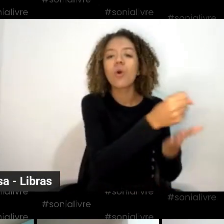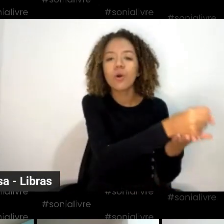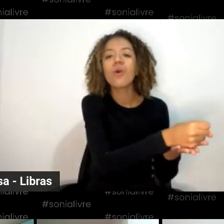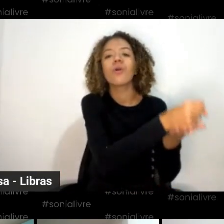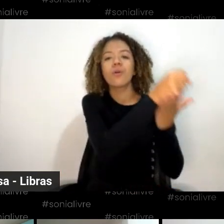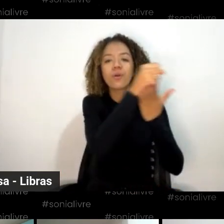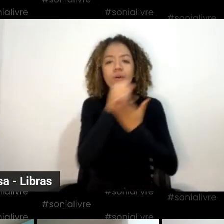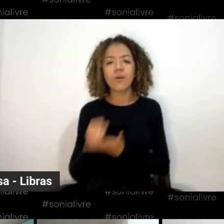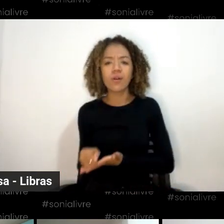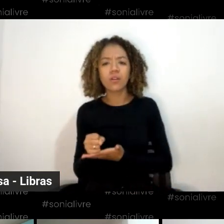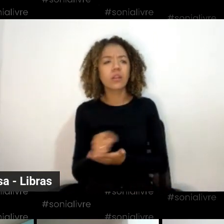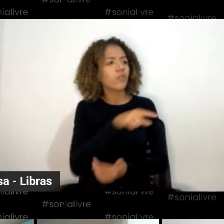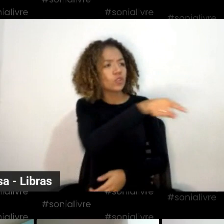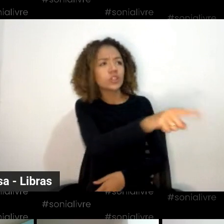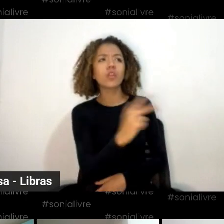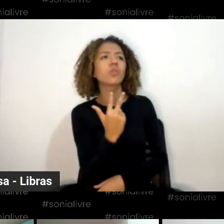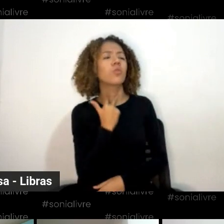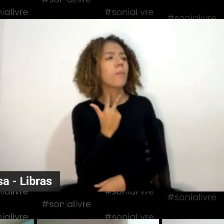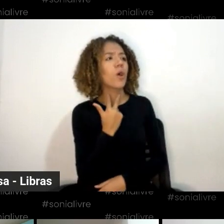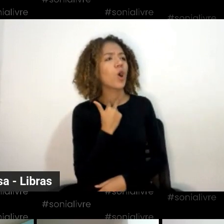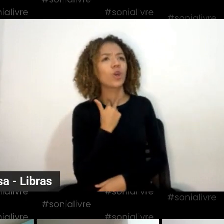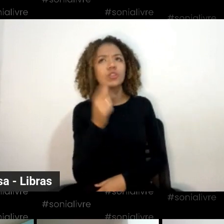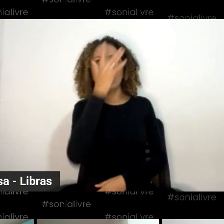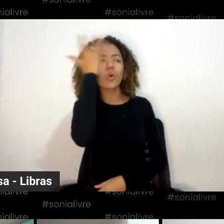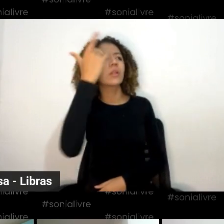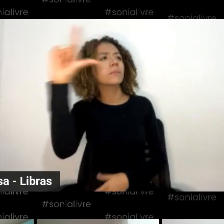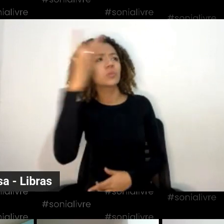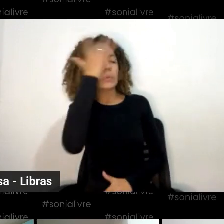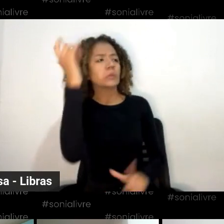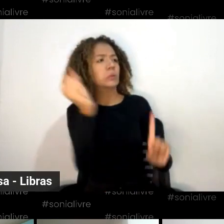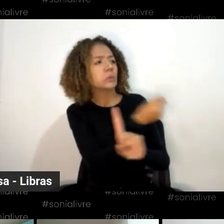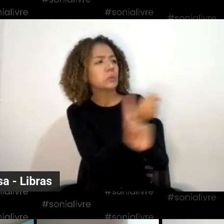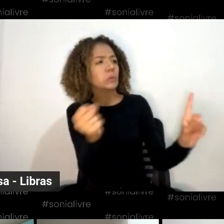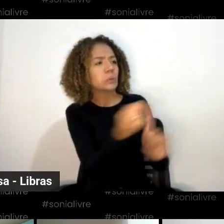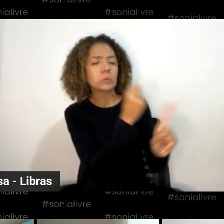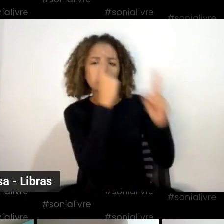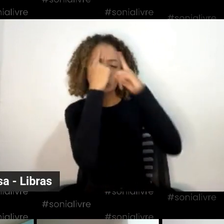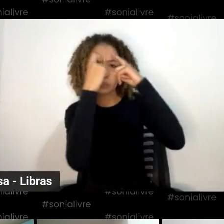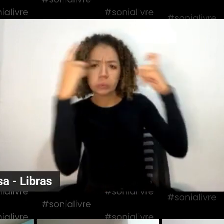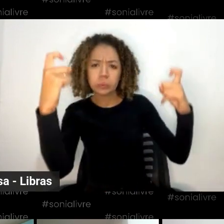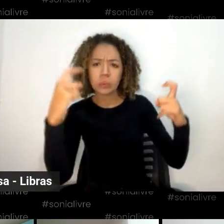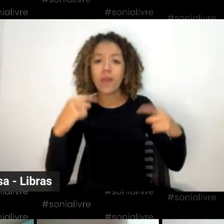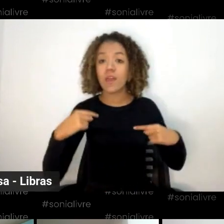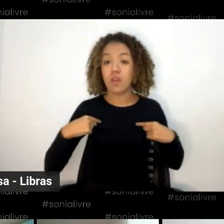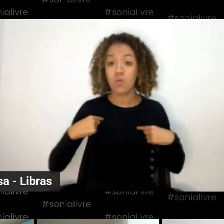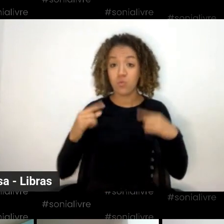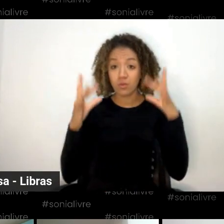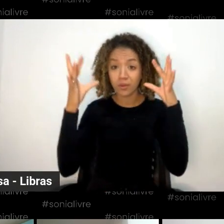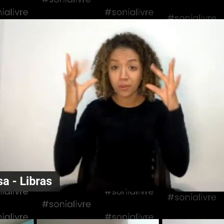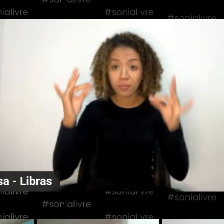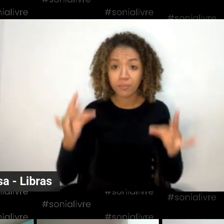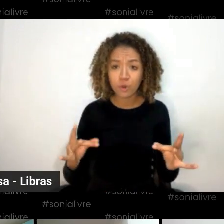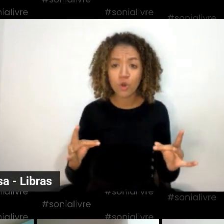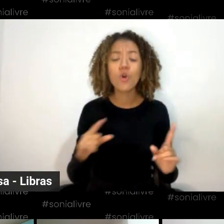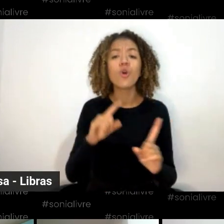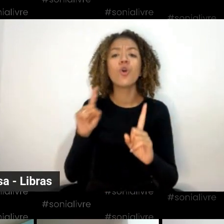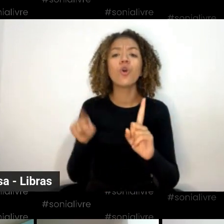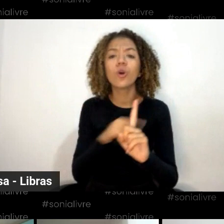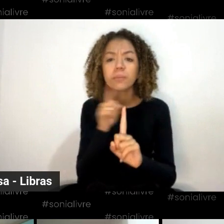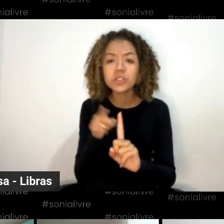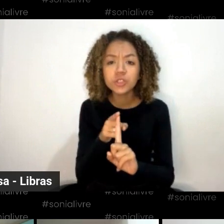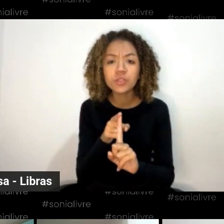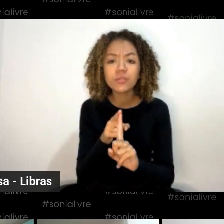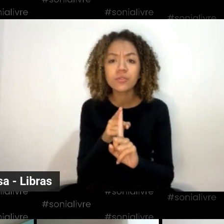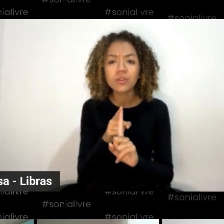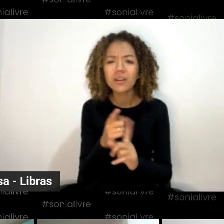ninguém fazer isso com você. Eu sou mãe, nunca fiz. Então, gente, eu estou contando um pouco dessa minha história para dizer: será